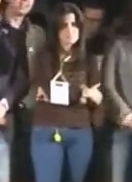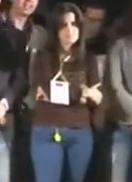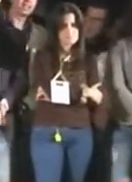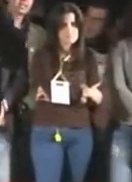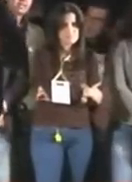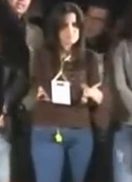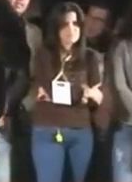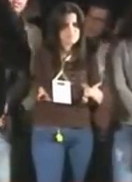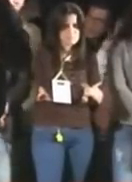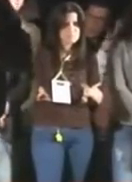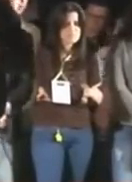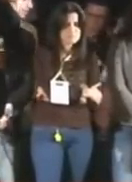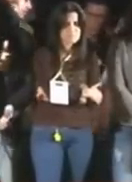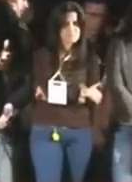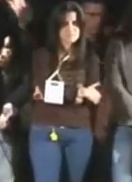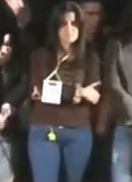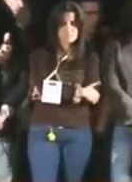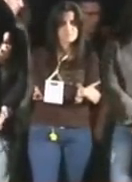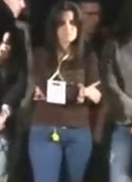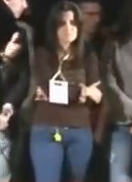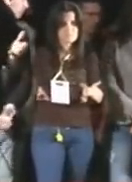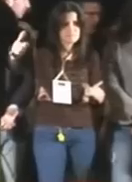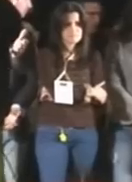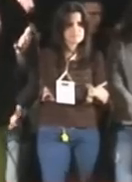del cazzo. Allora,